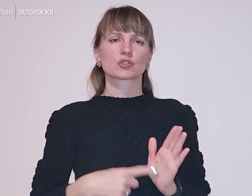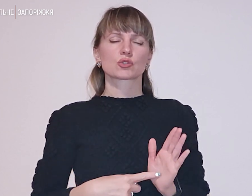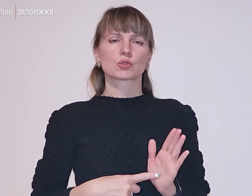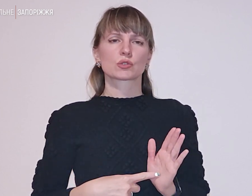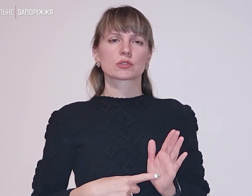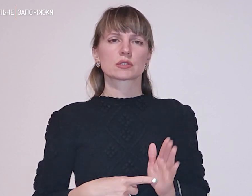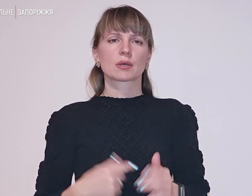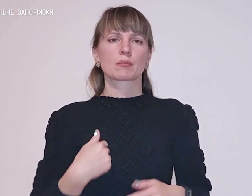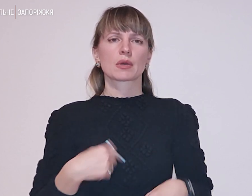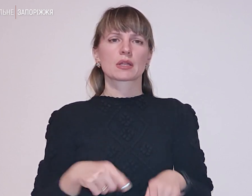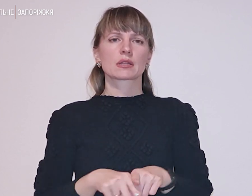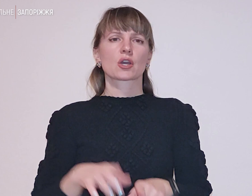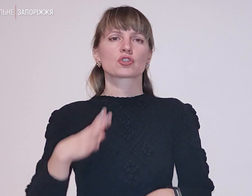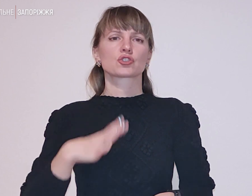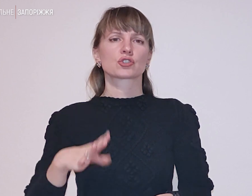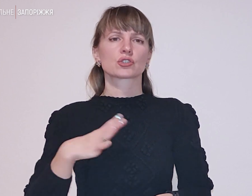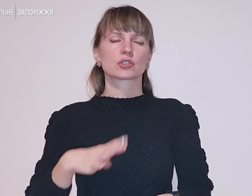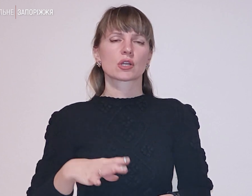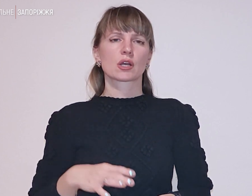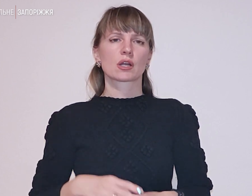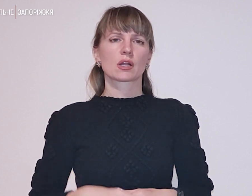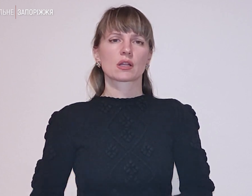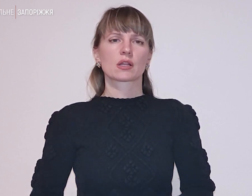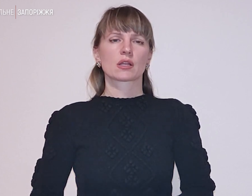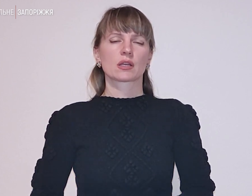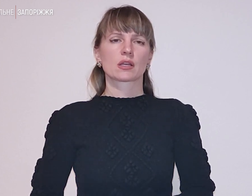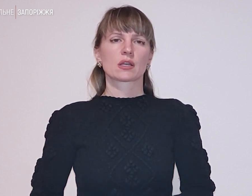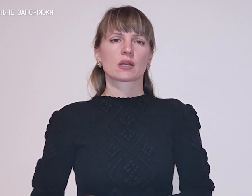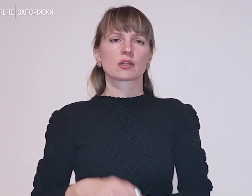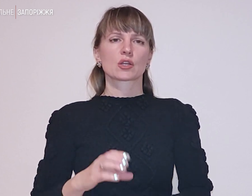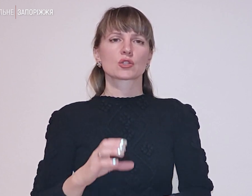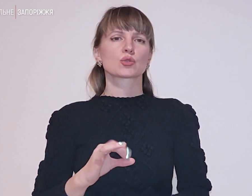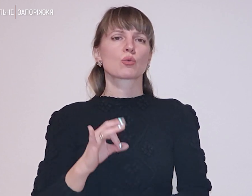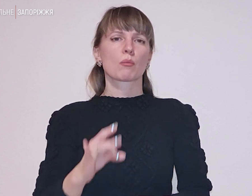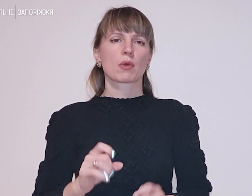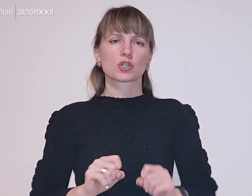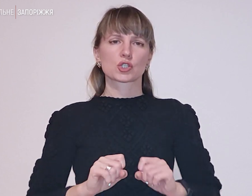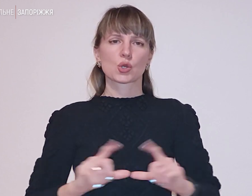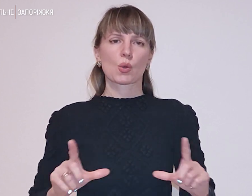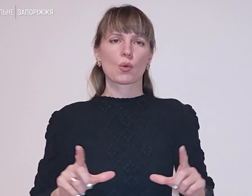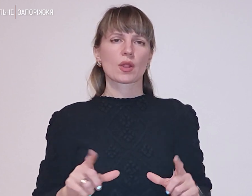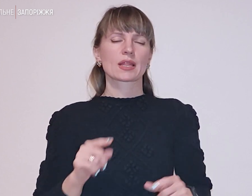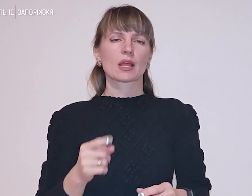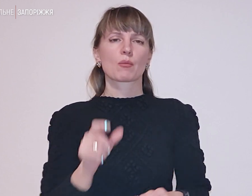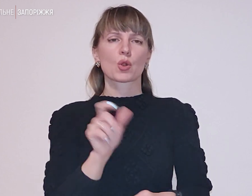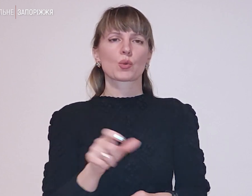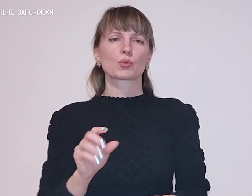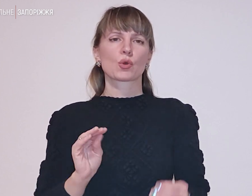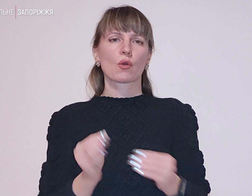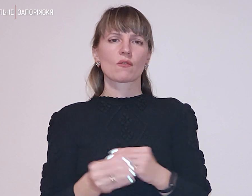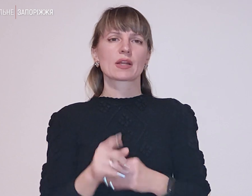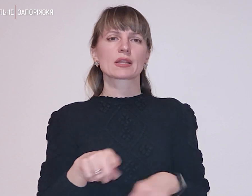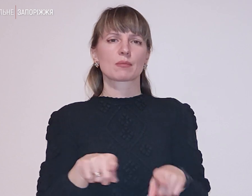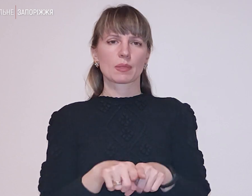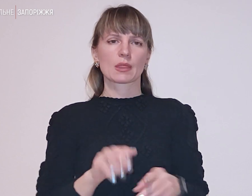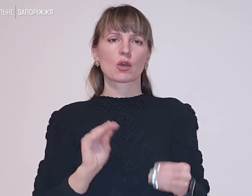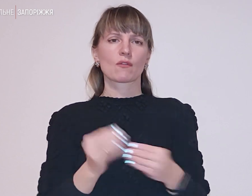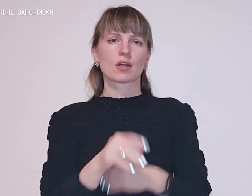Ми її так ждали. Вона, ну, супершкола. І там люди ховались. Там теж ховались люди. Новини